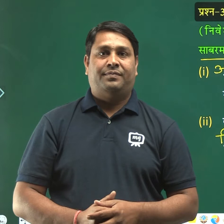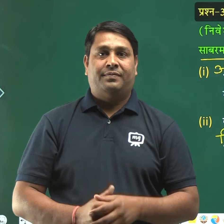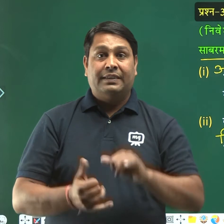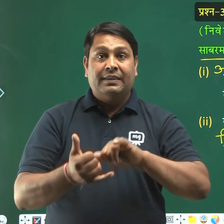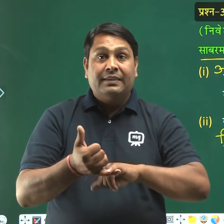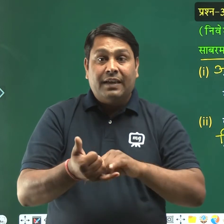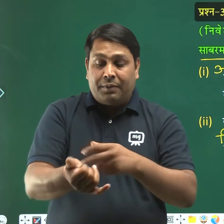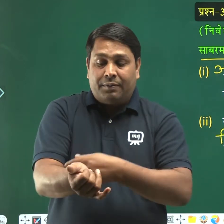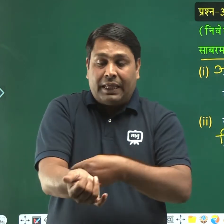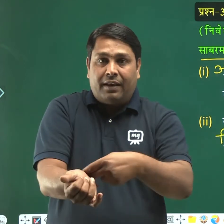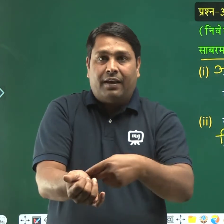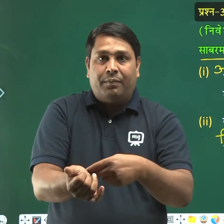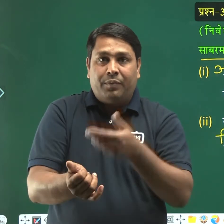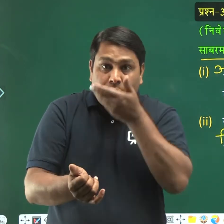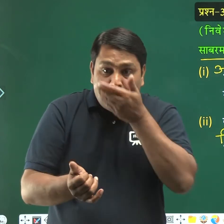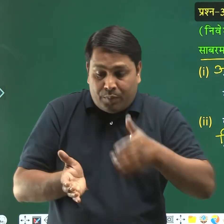साबरमती।